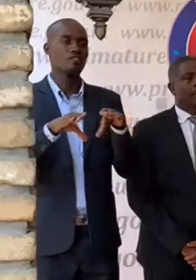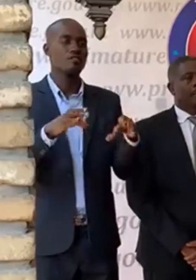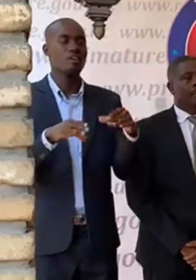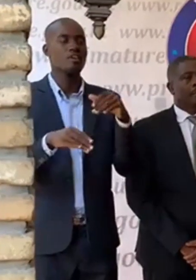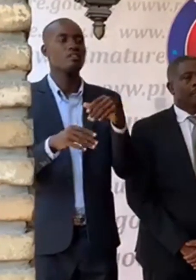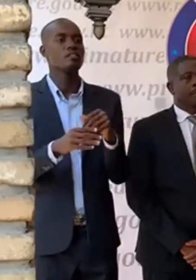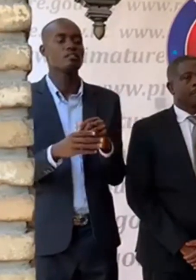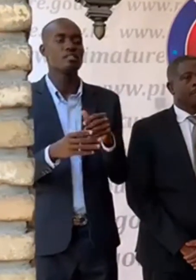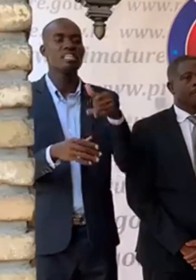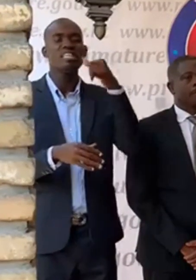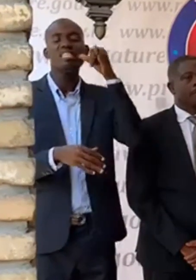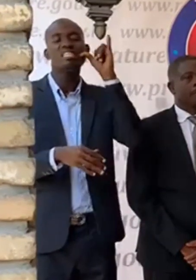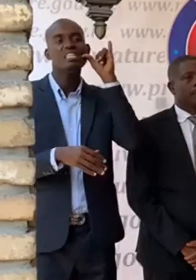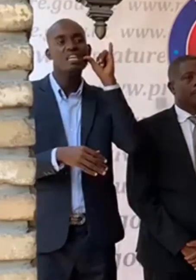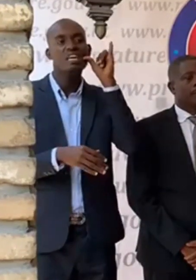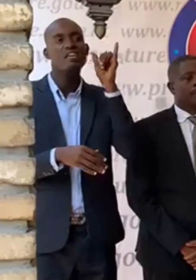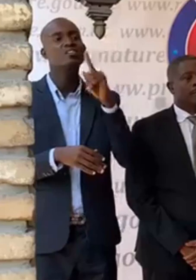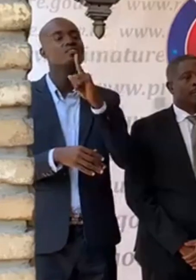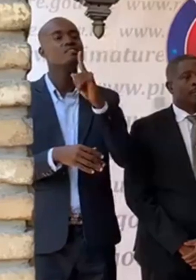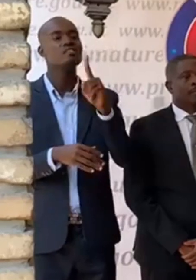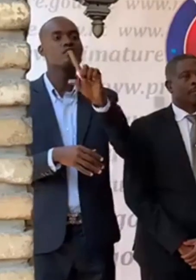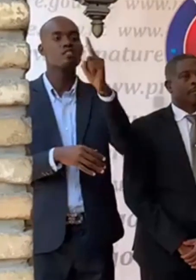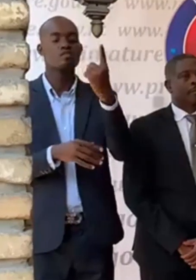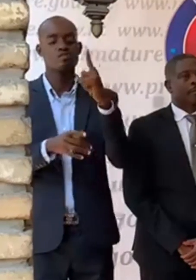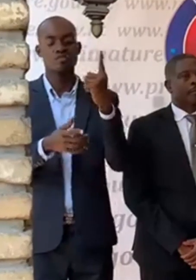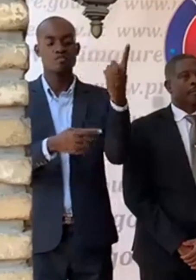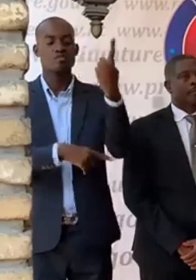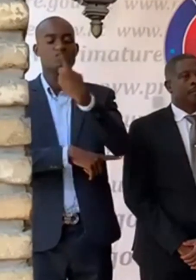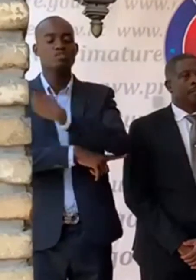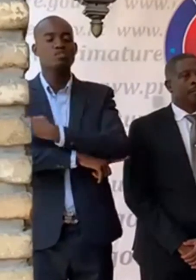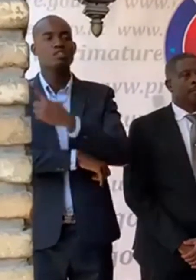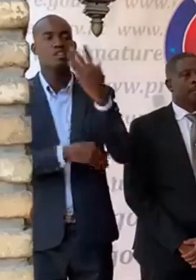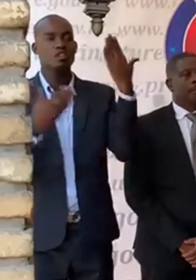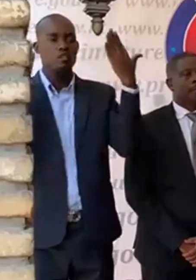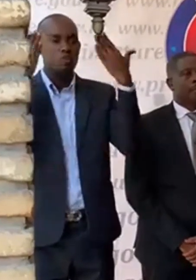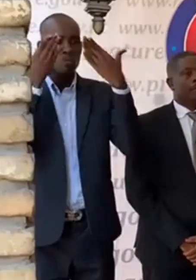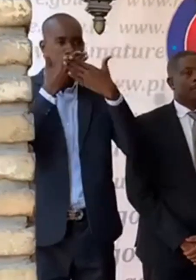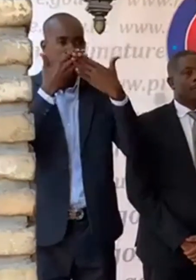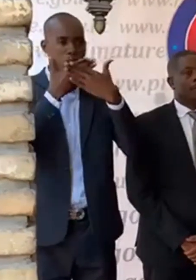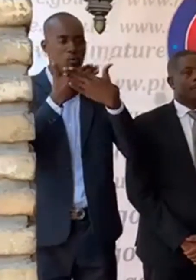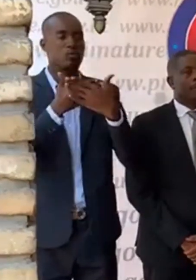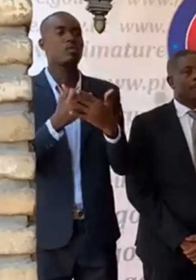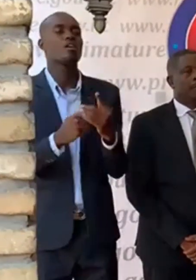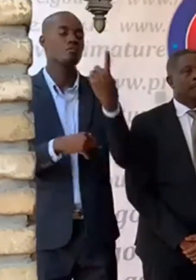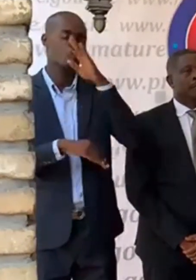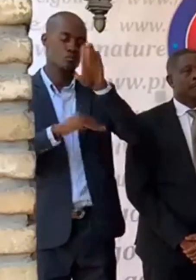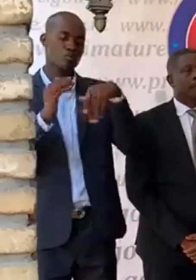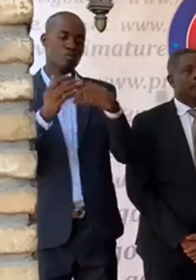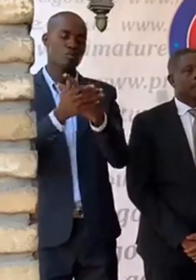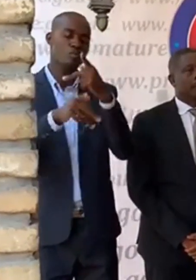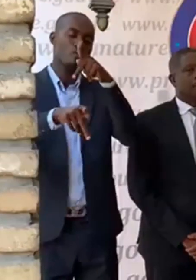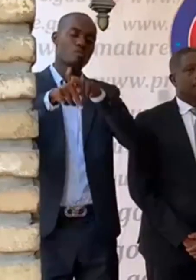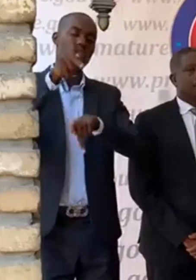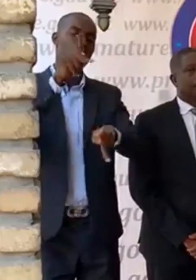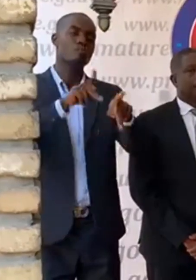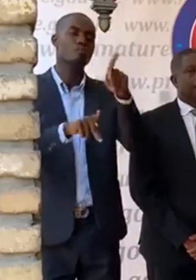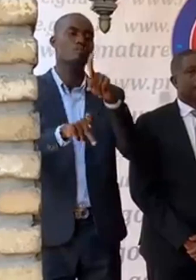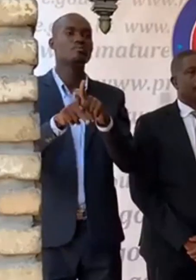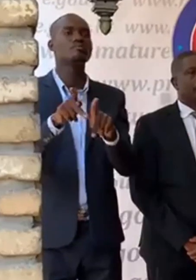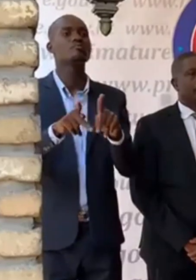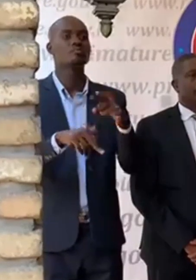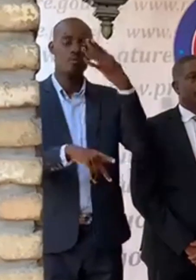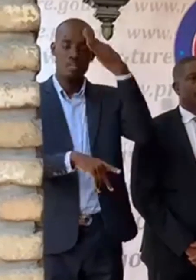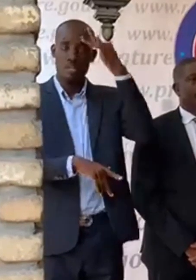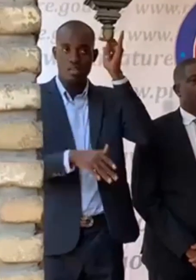bas commentaire que premier ministre lui-même l'elté sorti un tweet pour le faire connaître que lui-même en tant que premier ministre lui remet